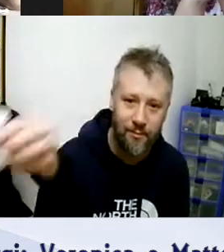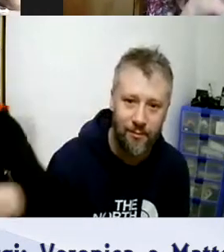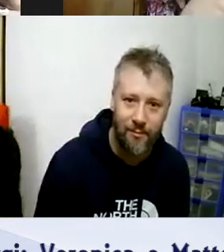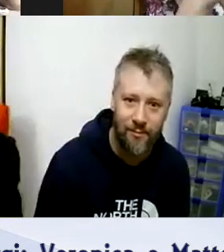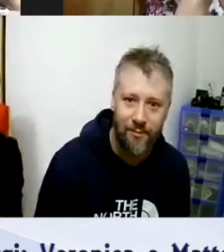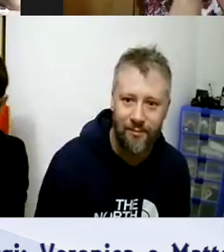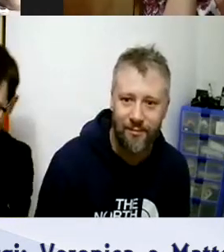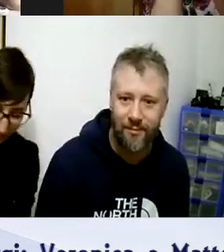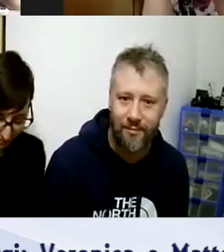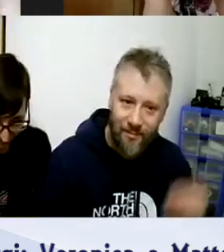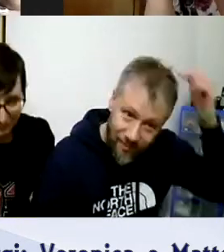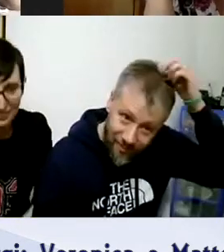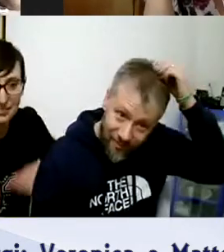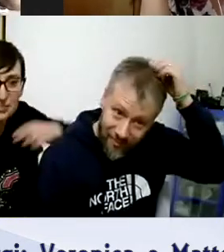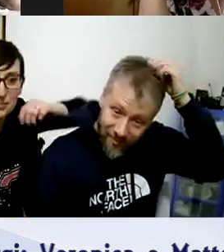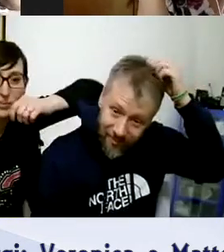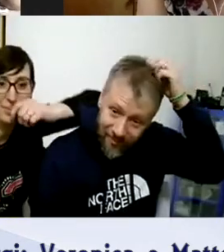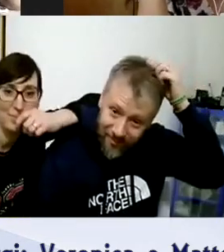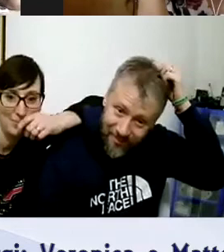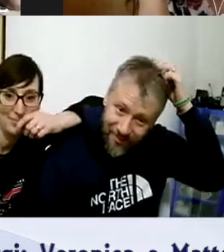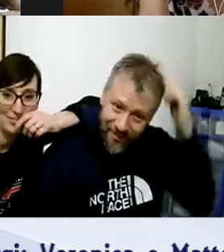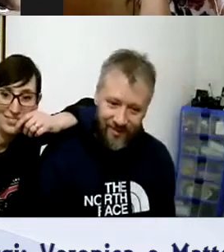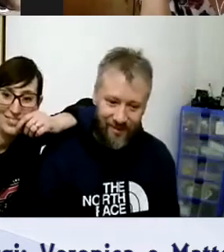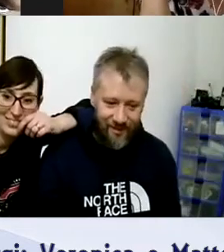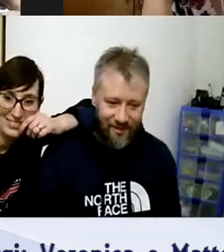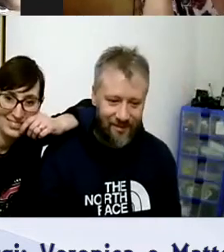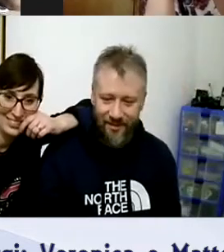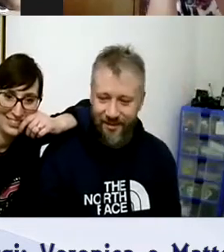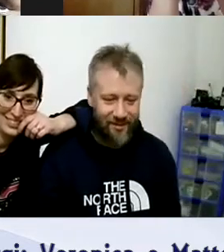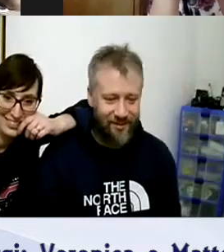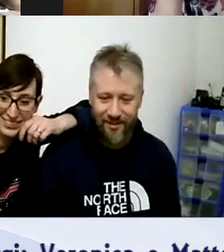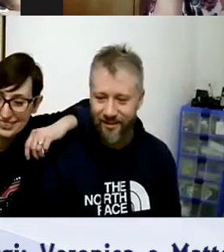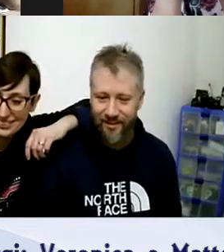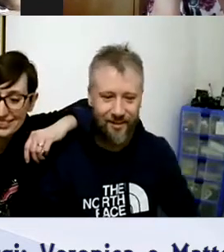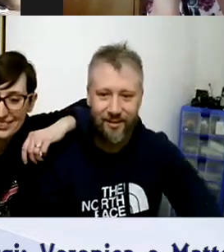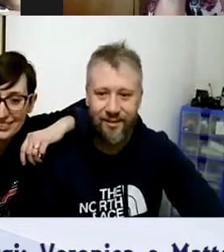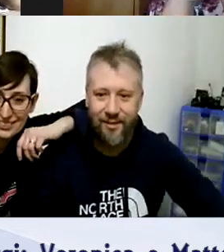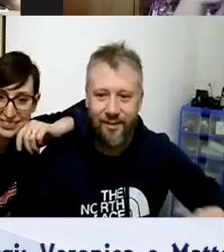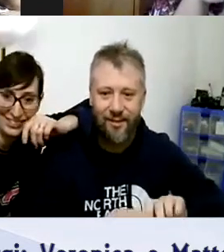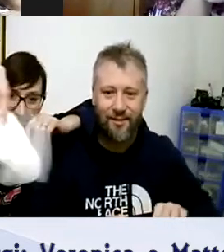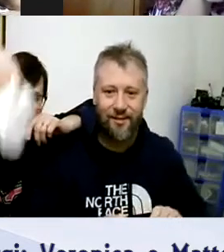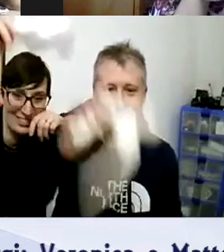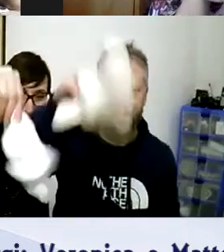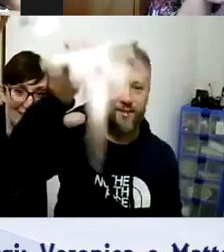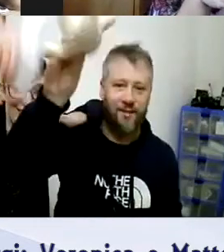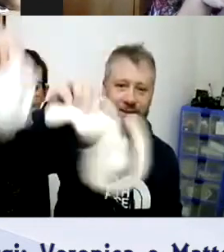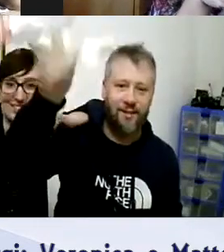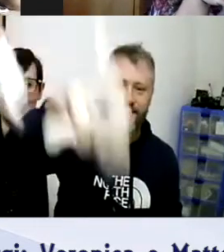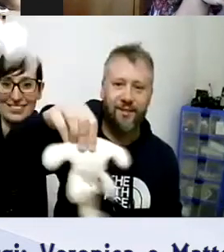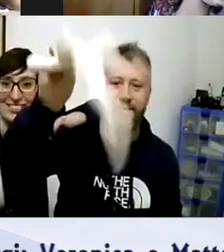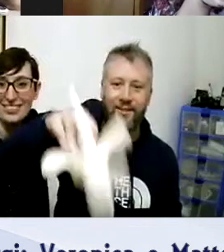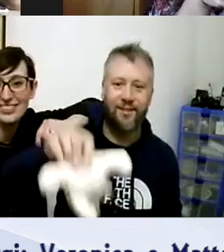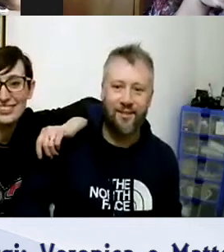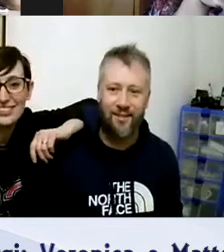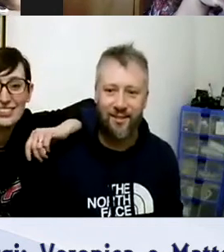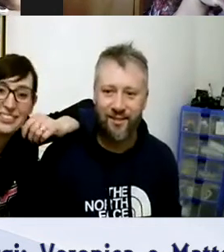Beh, è una cosa carina, dai. Grazie a te, grazie. Lo faccio vedere, guarda. Lo puoi mettere anche in testa, guarda. Lo puoi mettere in